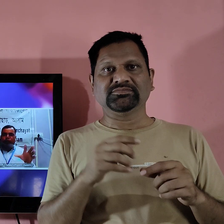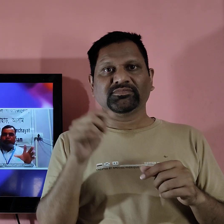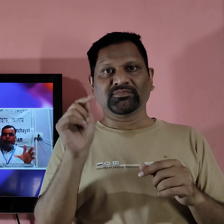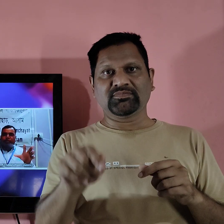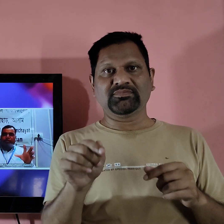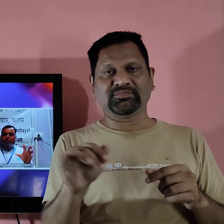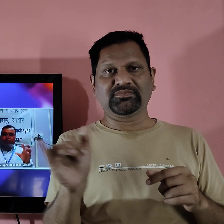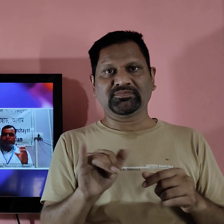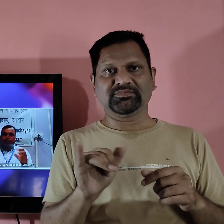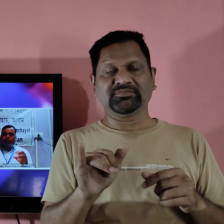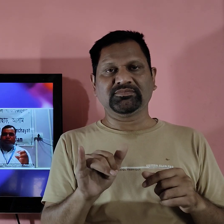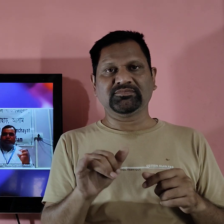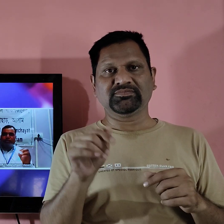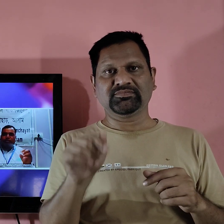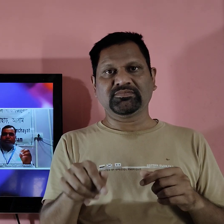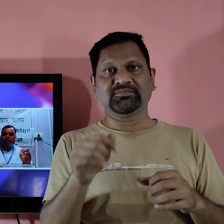पूर्ण